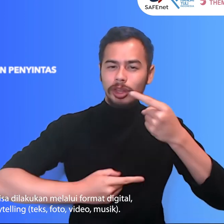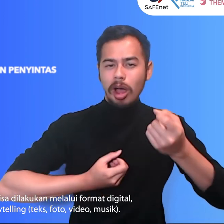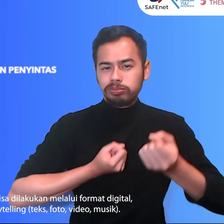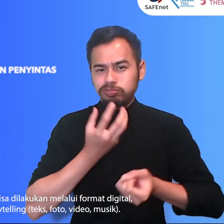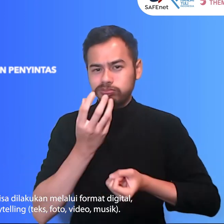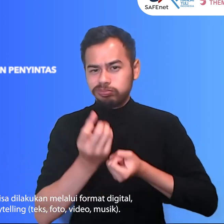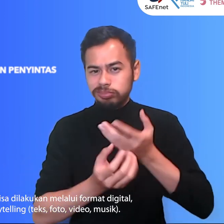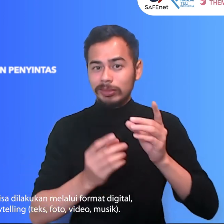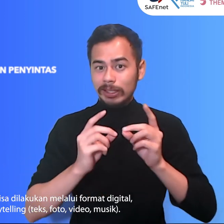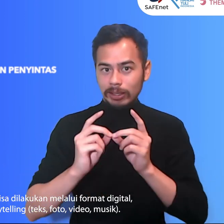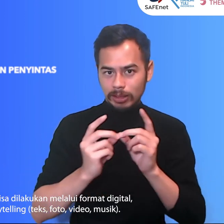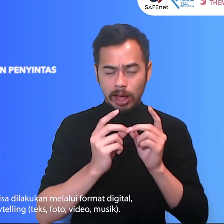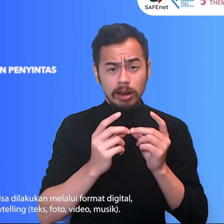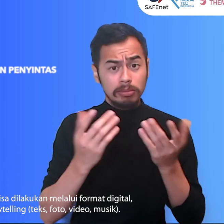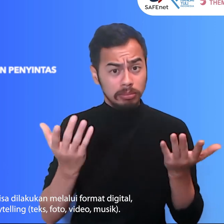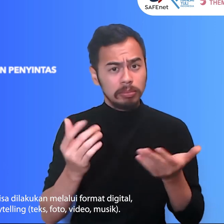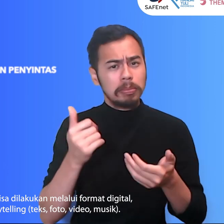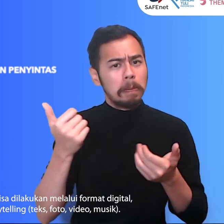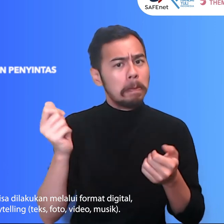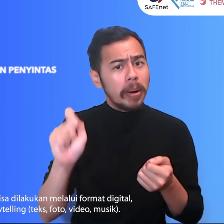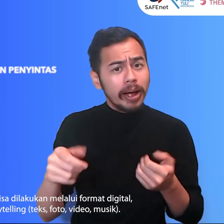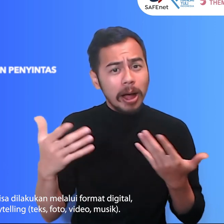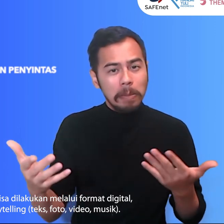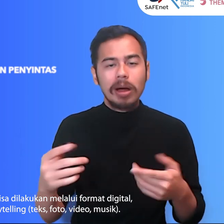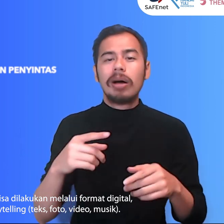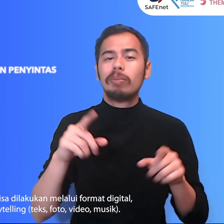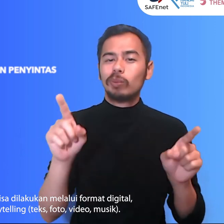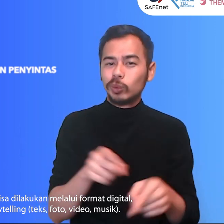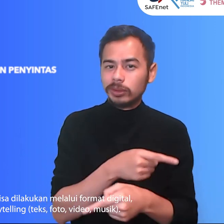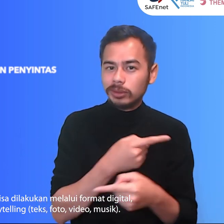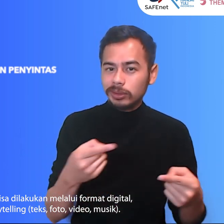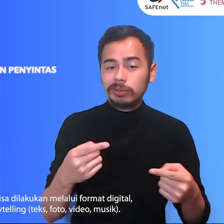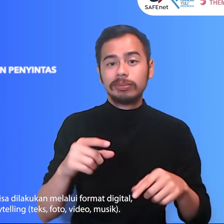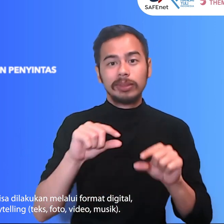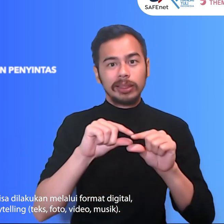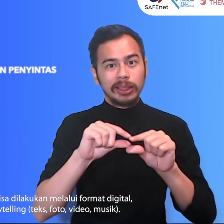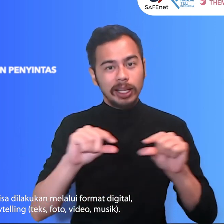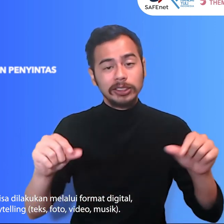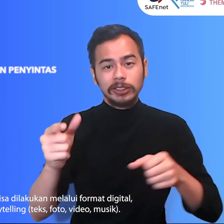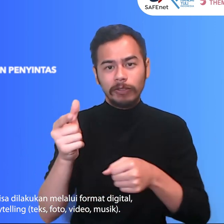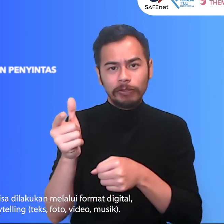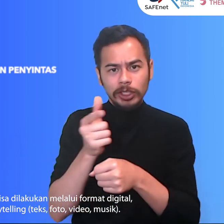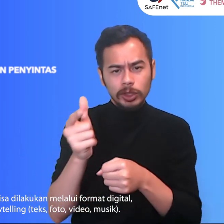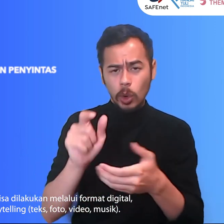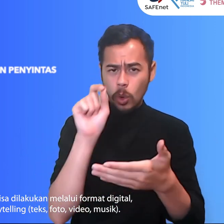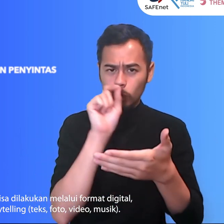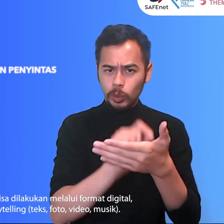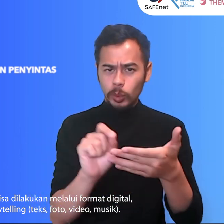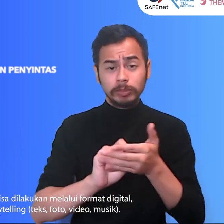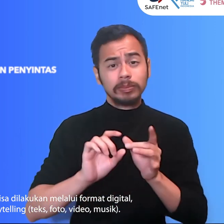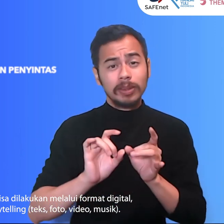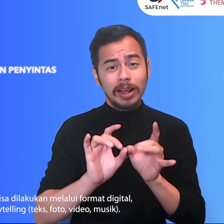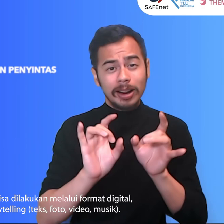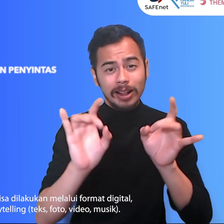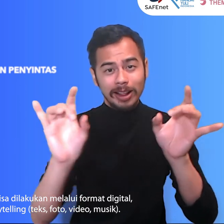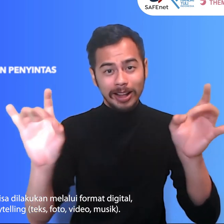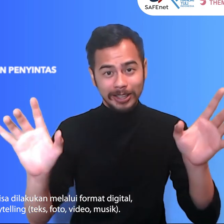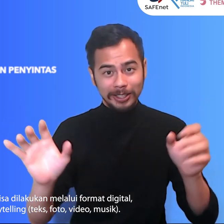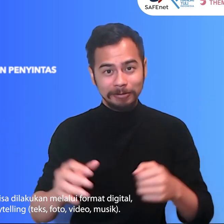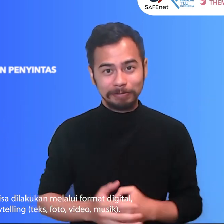dilakukan melalui format digital seperti digital storytelling berupa teks foto video dan